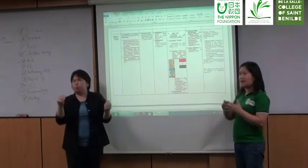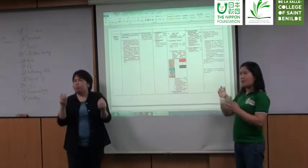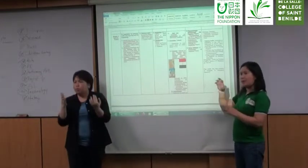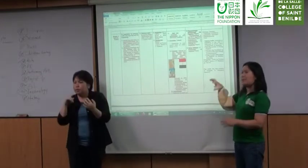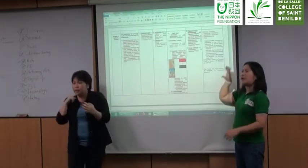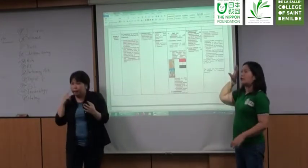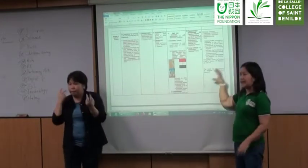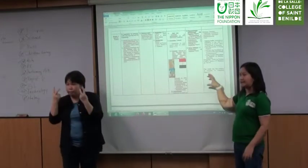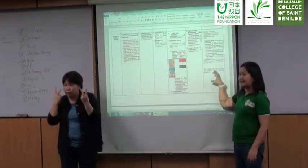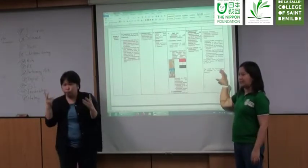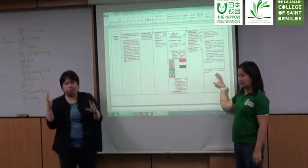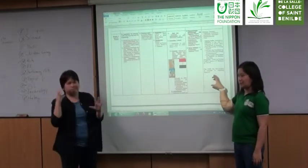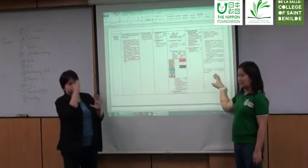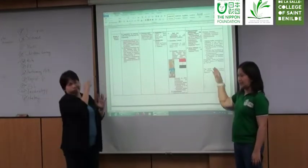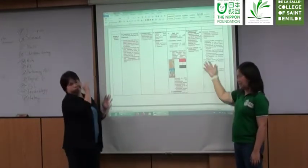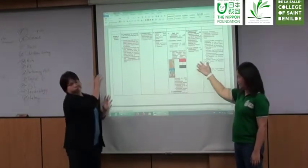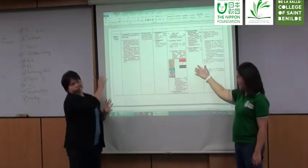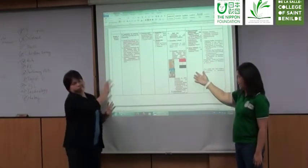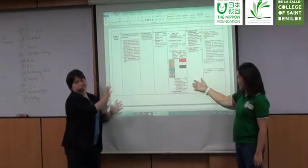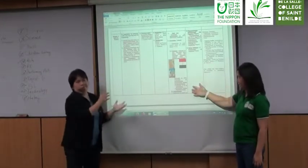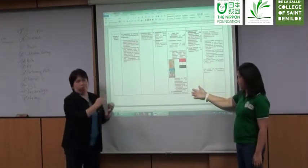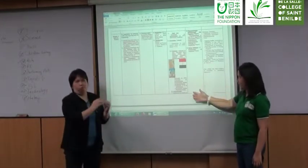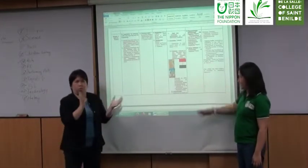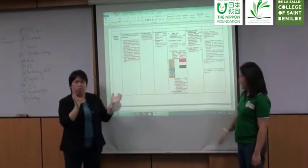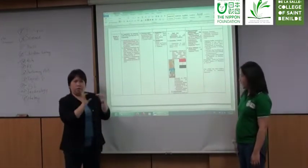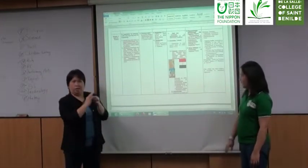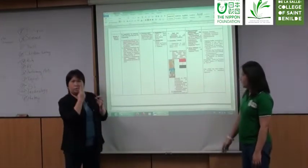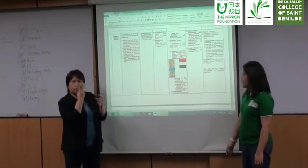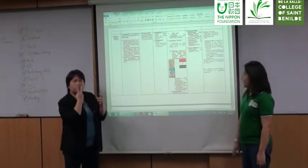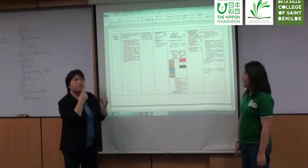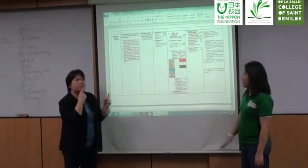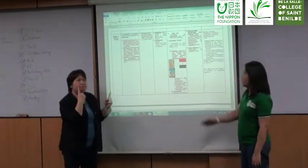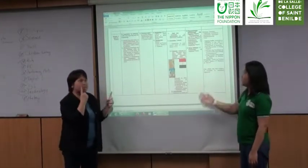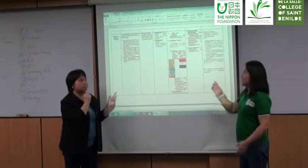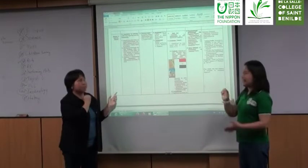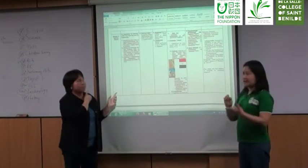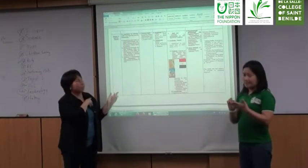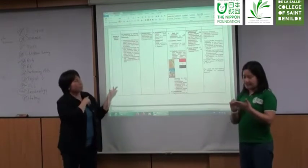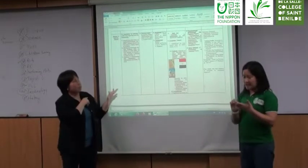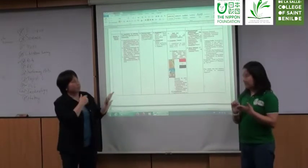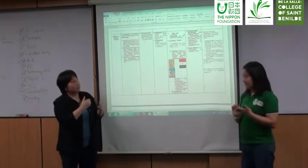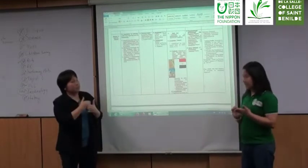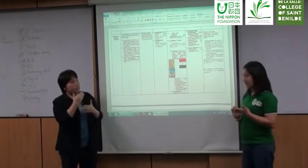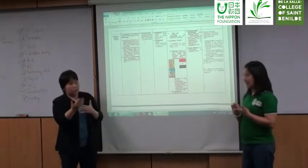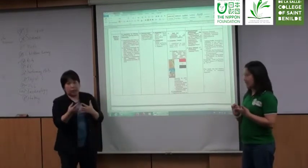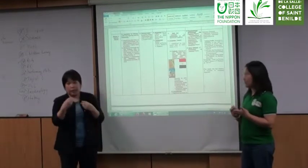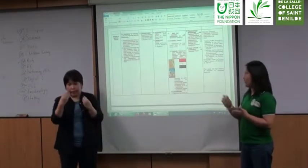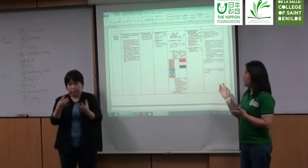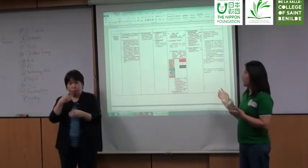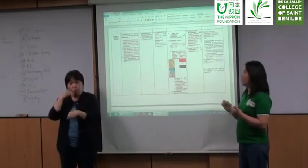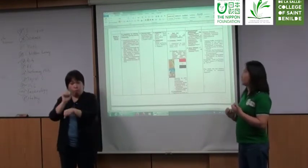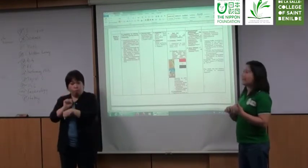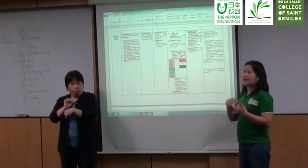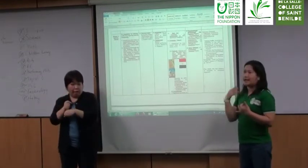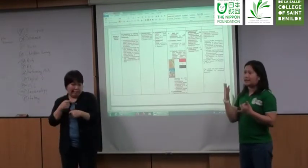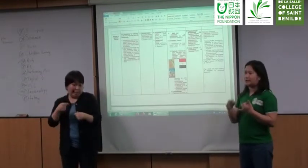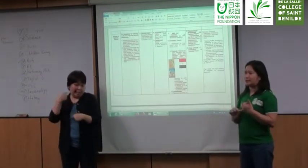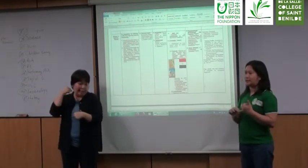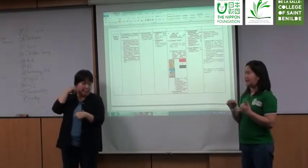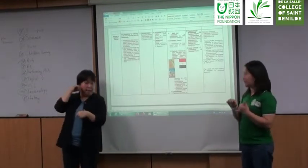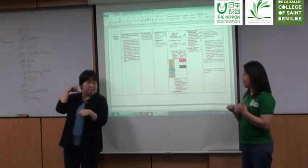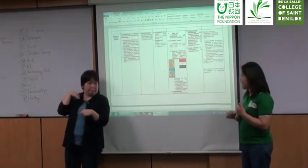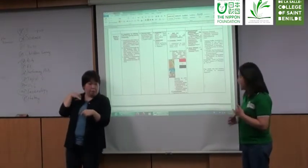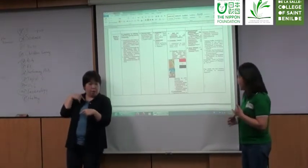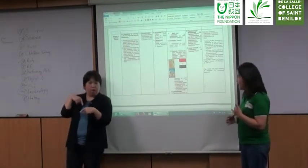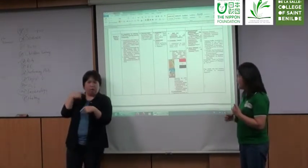larawan, pwede mo i-connect sa lesson mo. Yan. Okay? Ngayon, dahil nagpa-assignment ka na, gagawin mo, pwede mo, magbibigay ka na